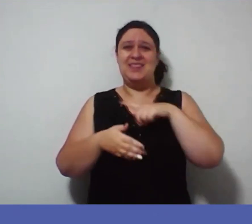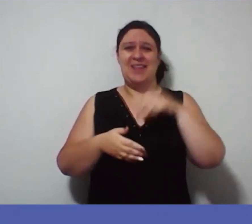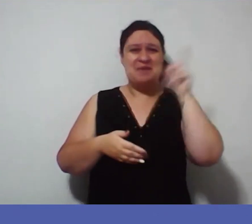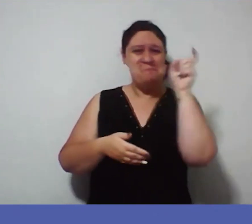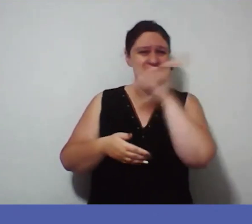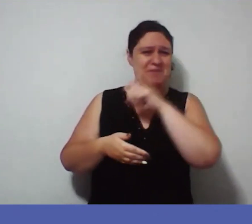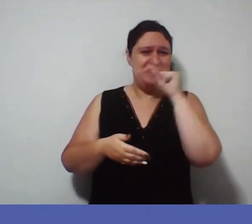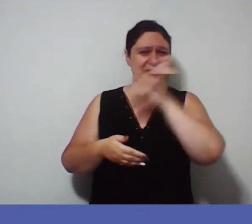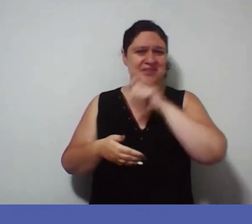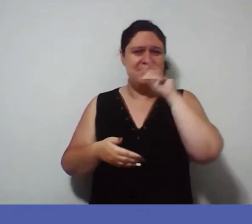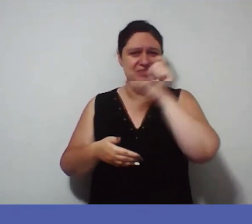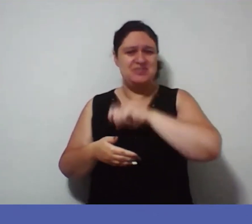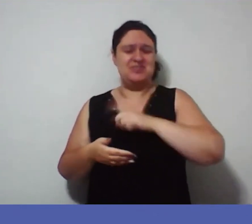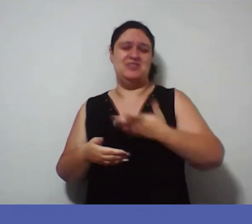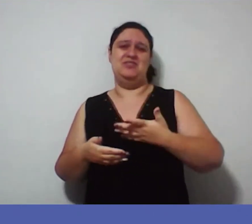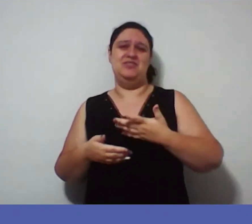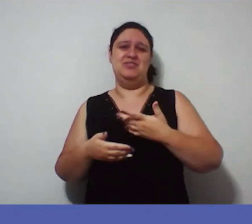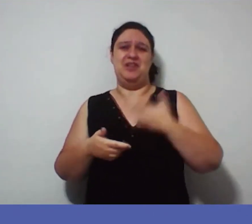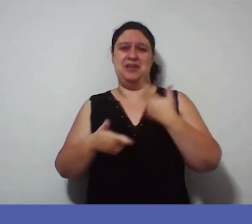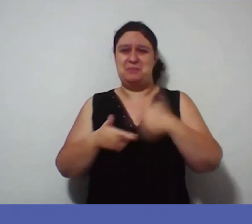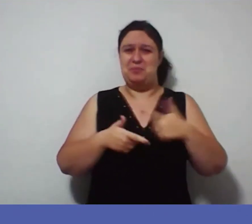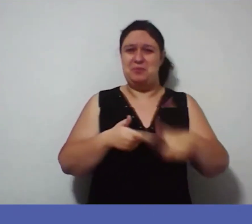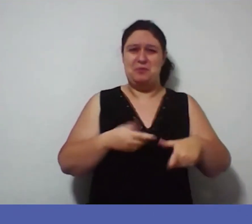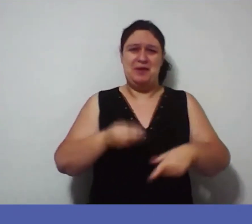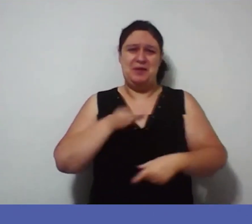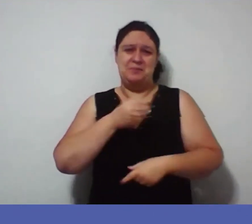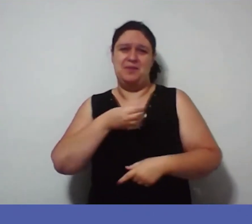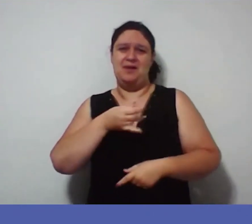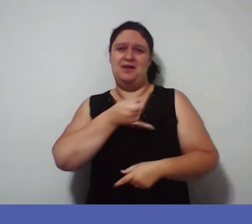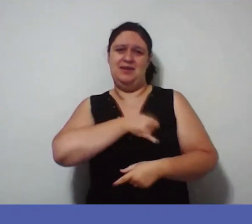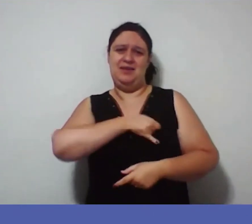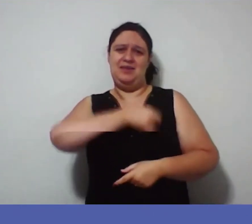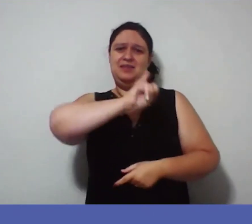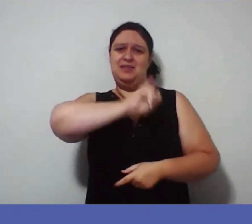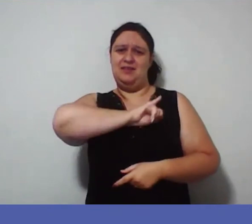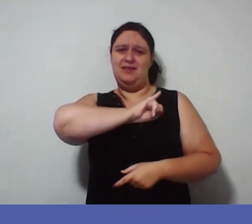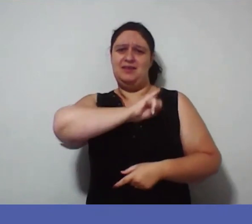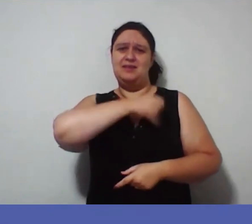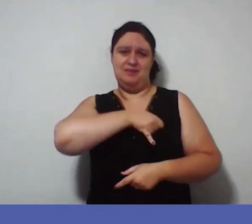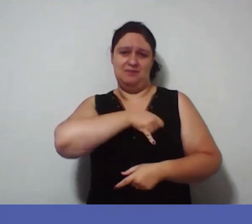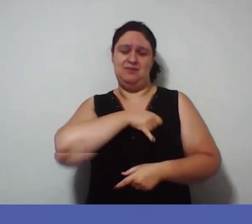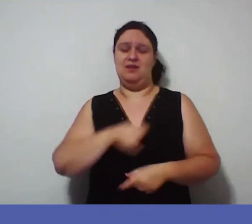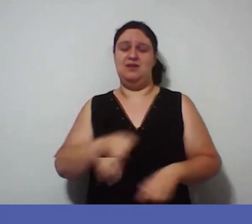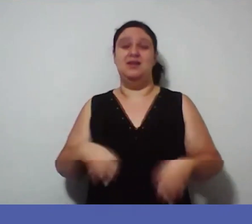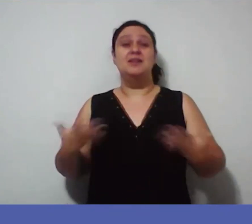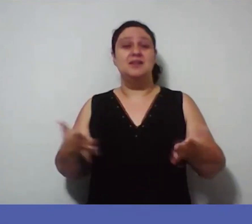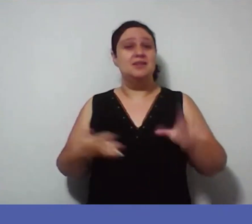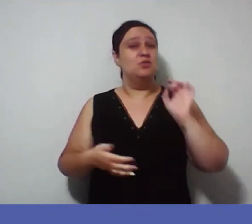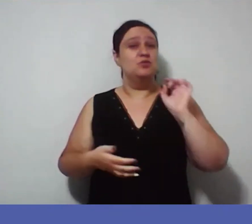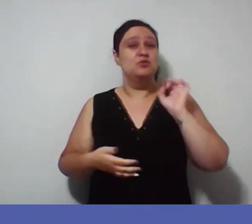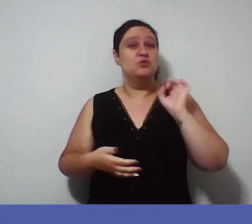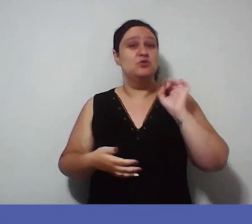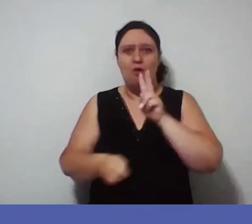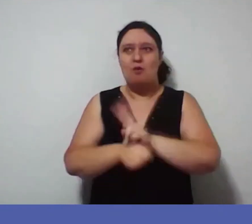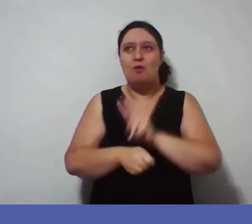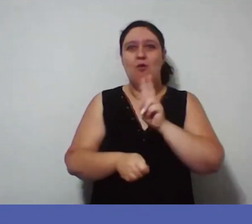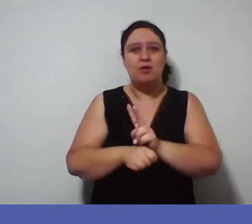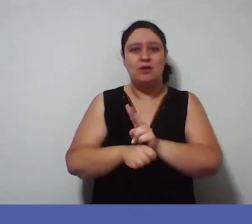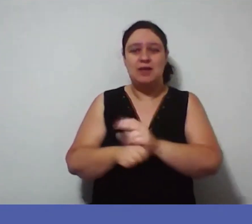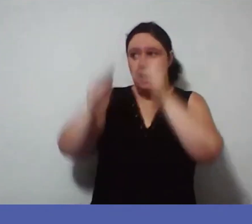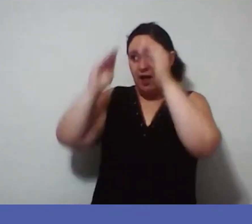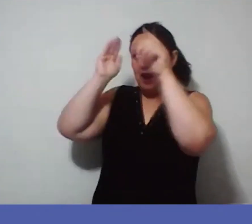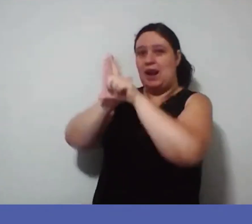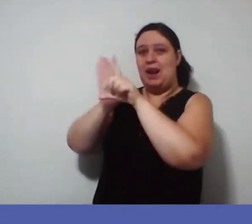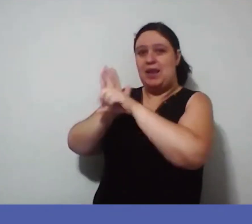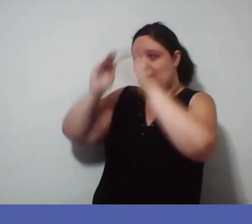de iniquidade. Portanto, irmãos, não basta apenas cuidar de guardar a lei e pelo